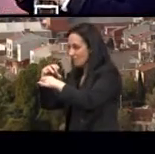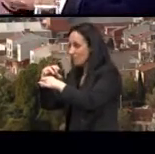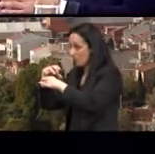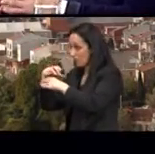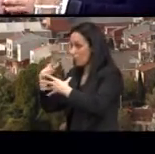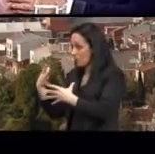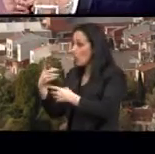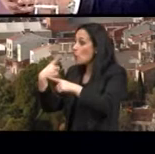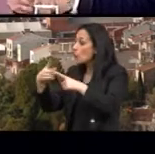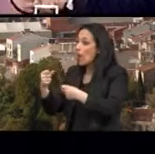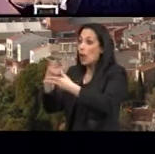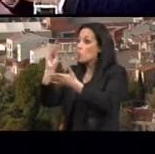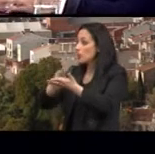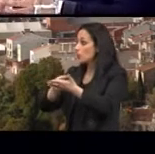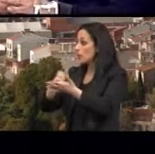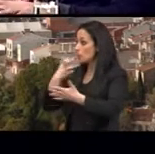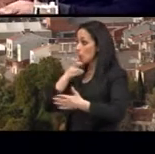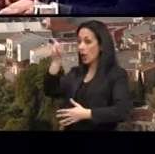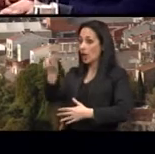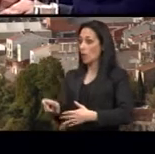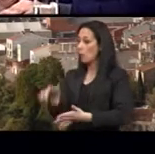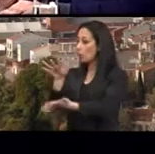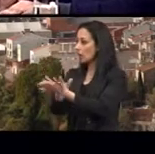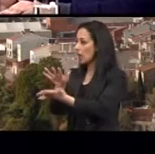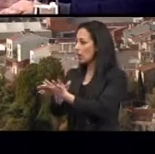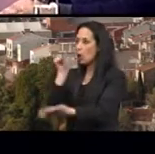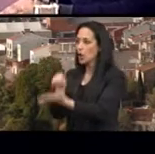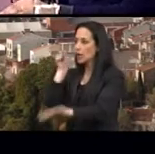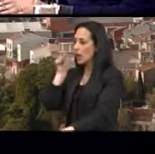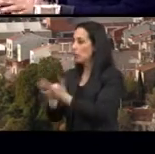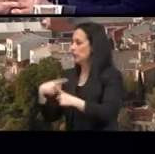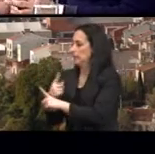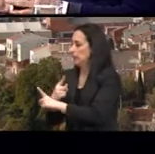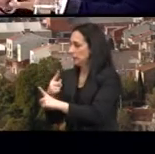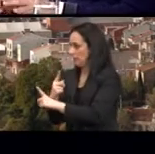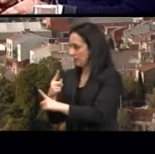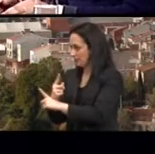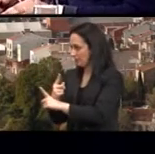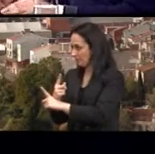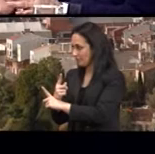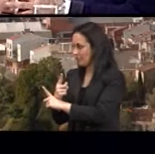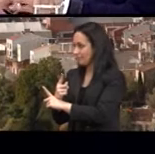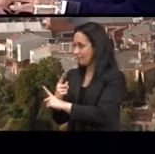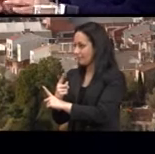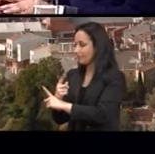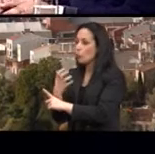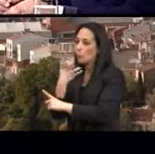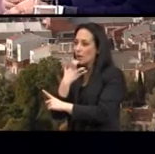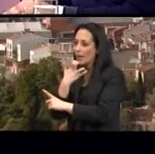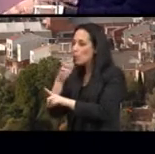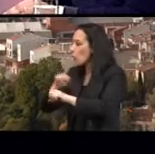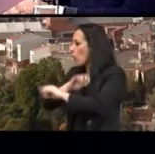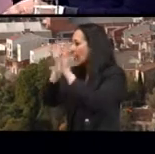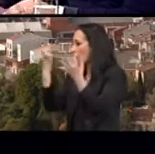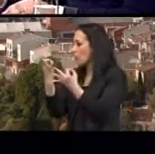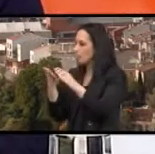poden posar més nerviosos molt més ràpid del que qualsevol de nosaltres, no? Un dels exemples més clars és com anem al metge, no?